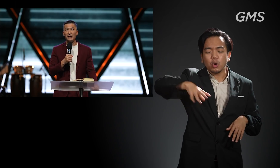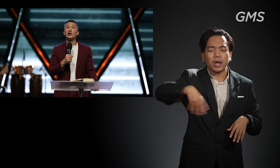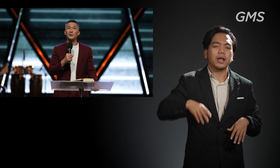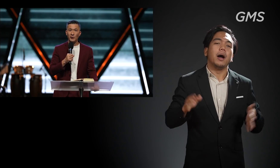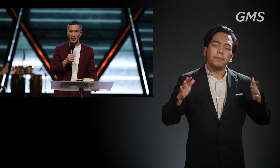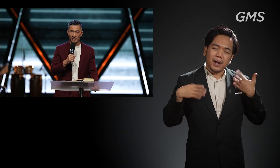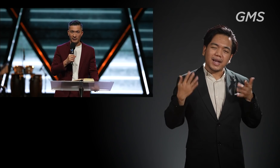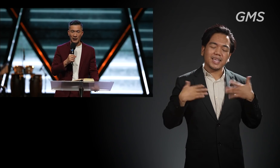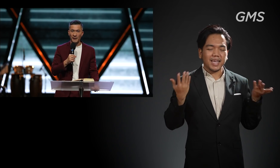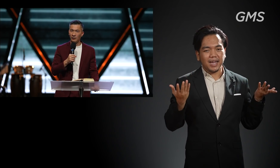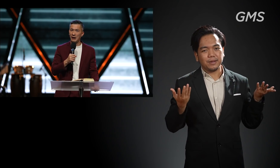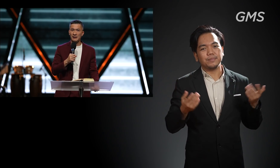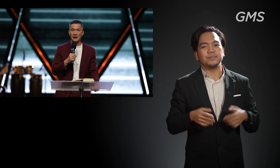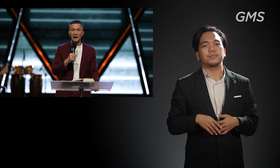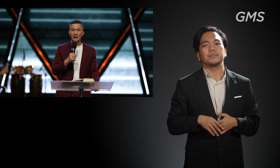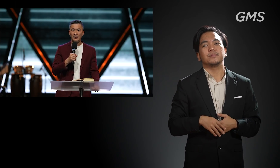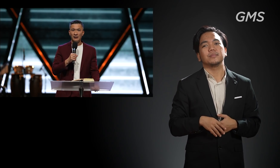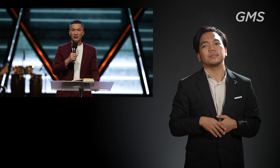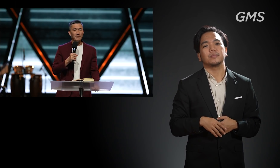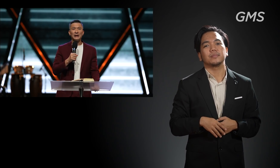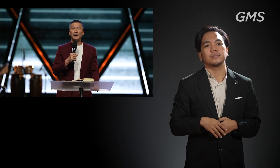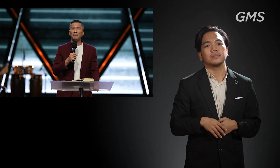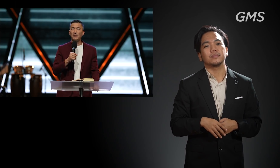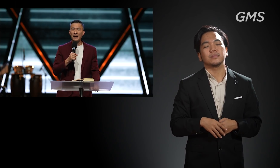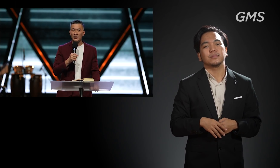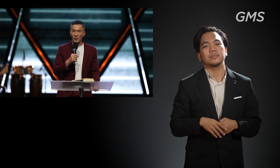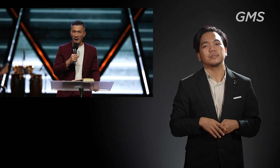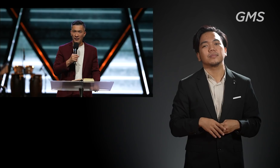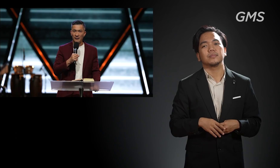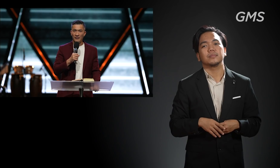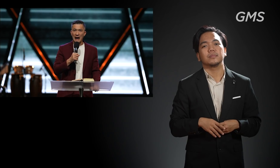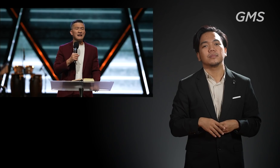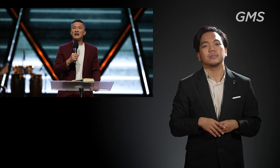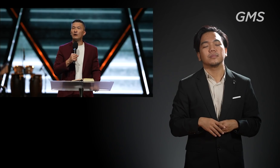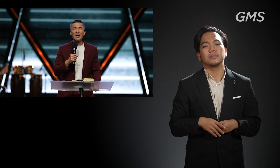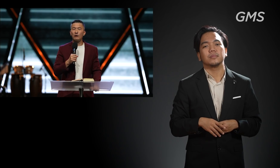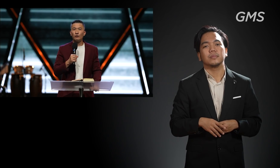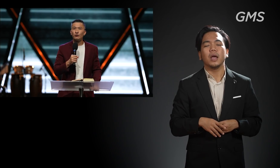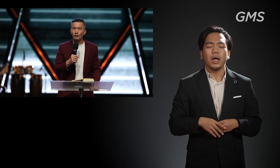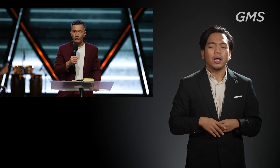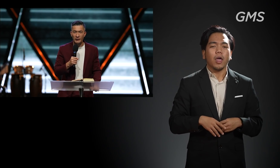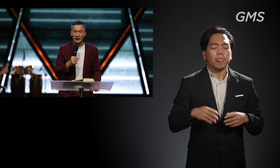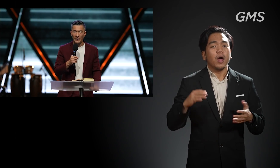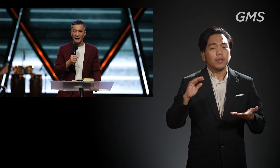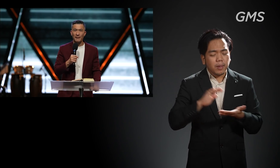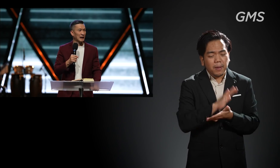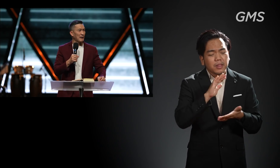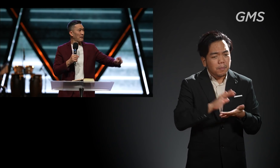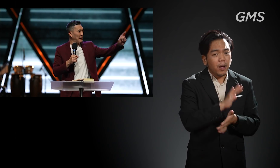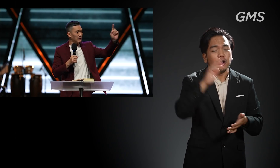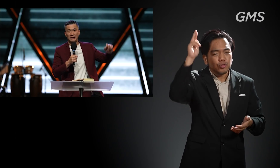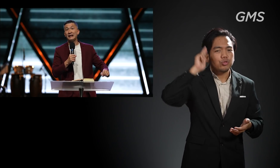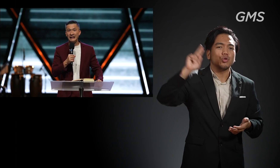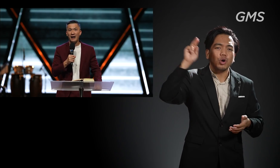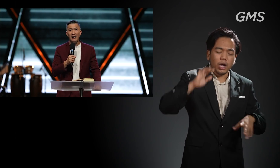3 dijawab Tuhan tanpa keuangan saya. Tiba-tiba diberi beasiswa. Ada jalur-jalur khusus yang diberikan, padahal yang